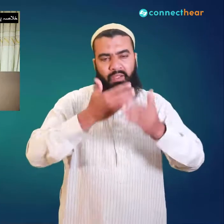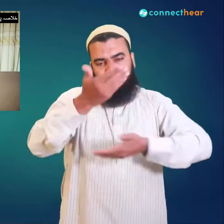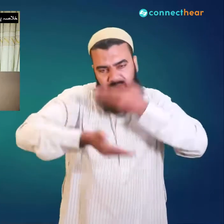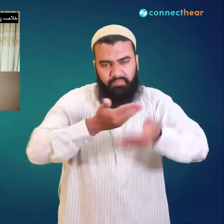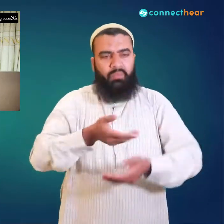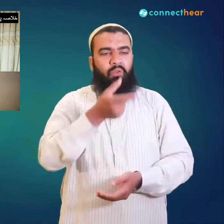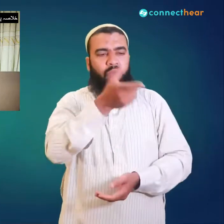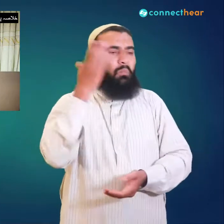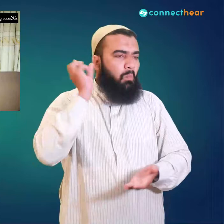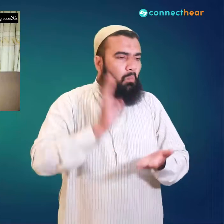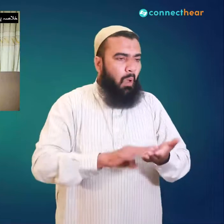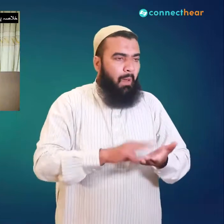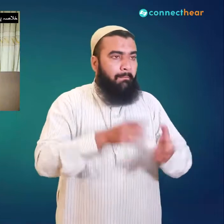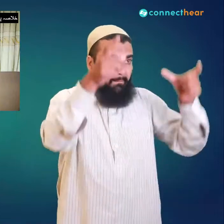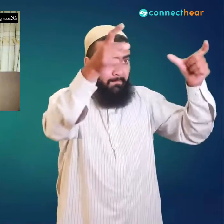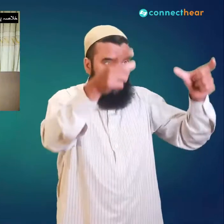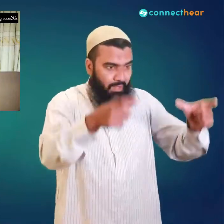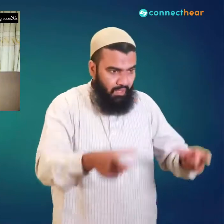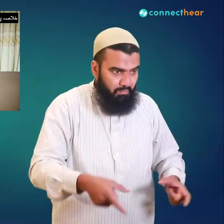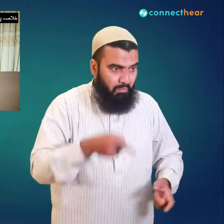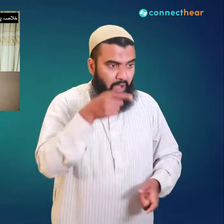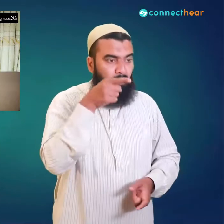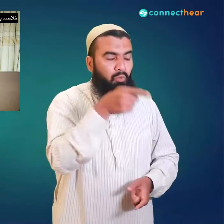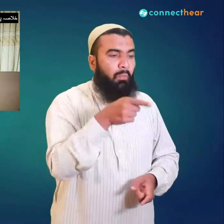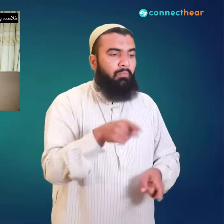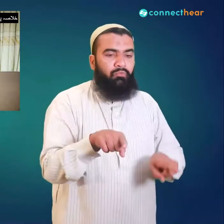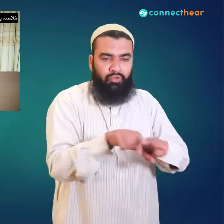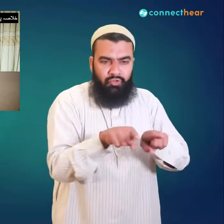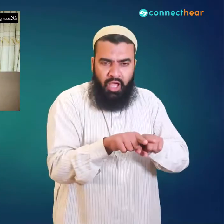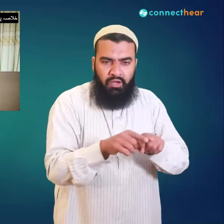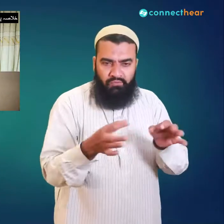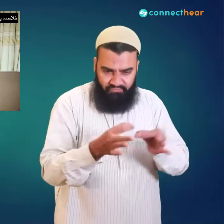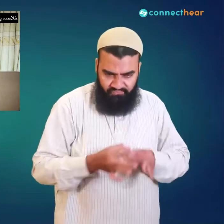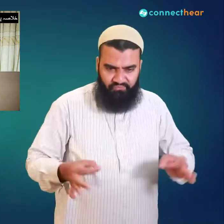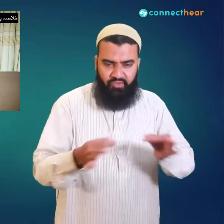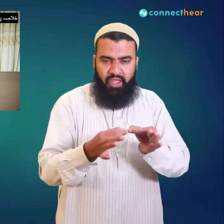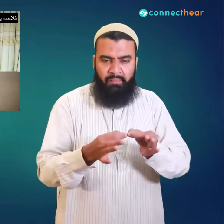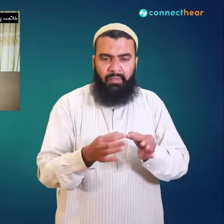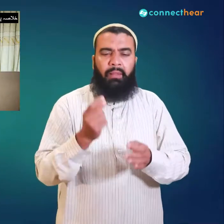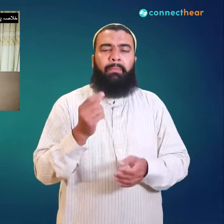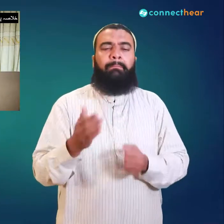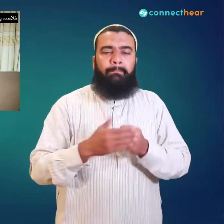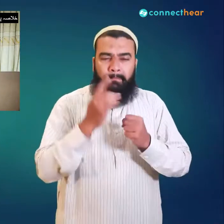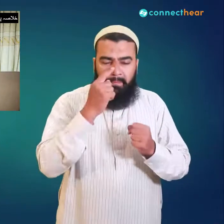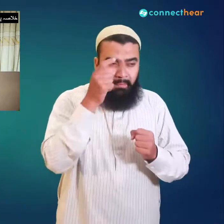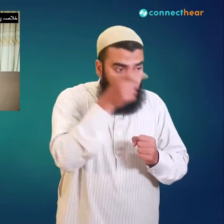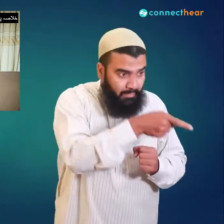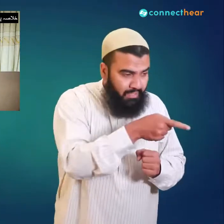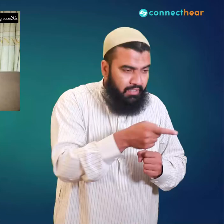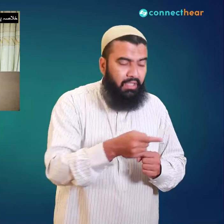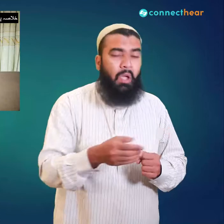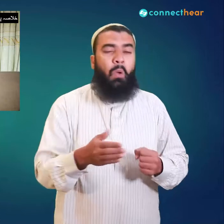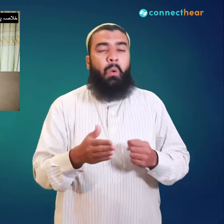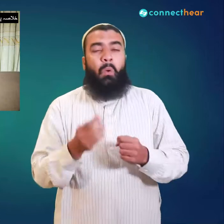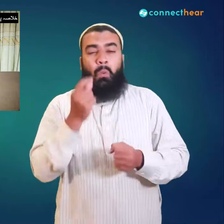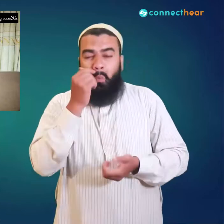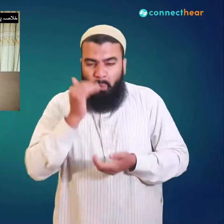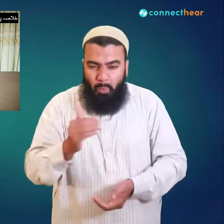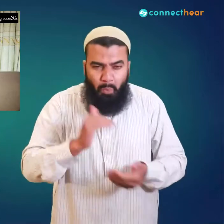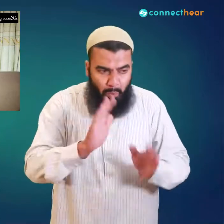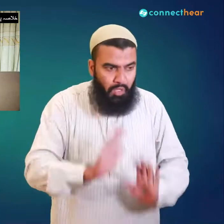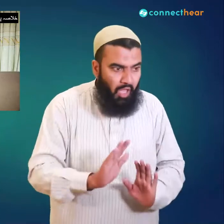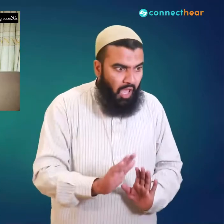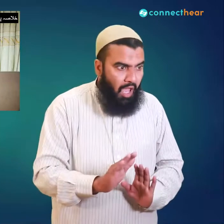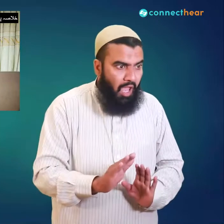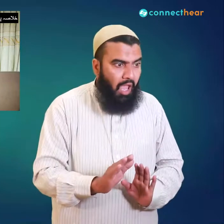اپنے آل، اولاد، والدین، بھائی، رشتہ دار اگر وہ اہل ایمان نہیں ہیں تو ان کے ساتھ